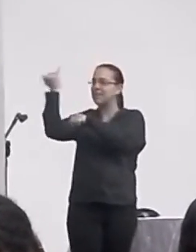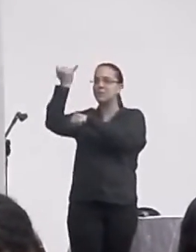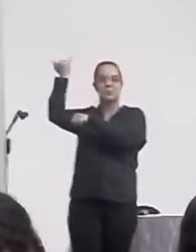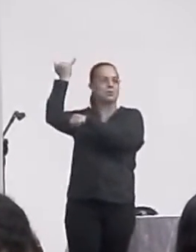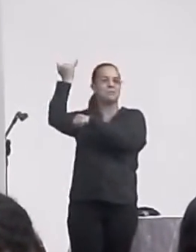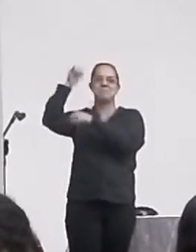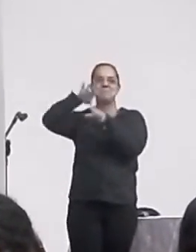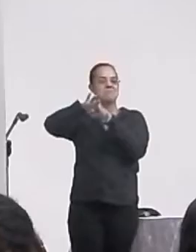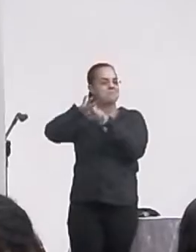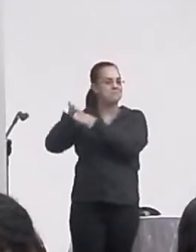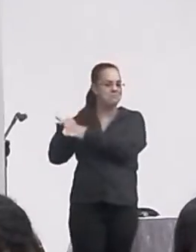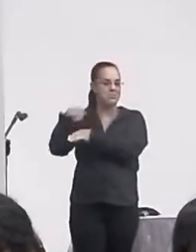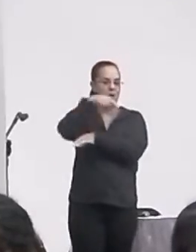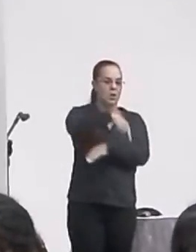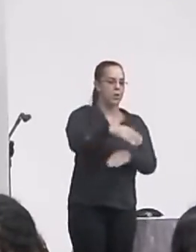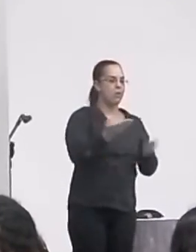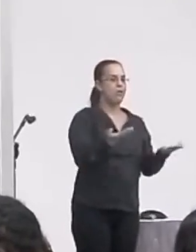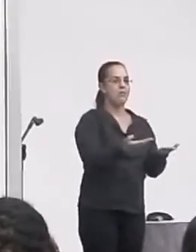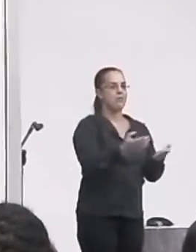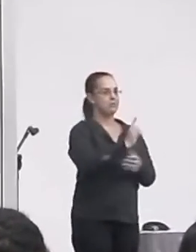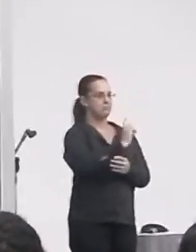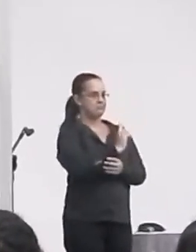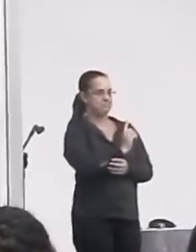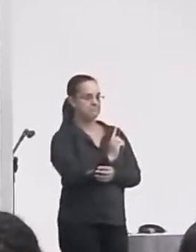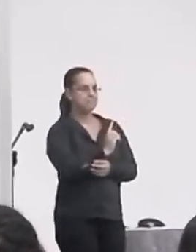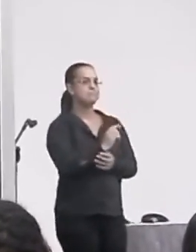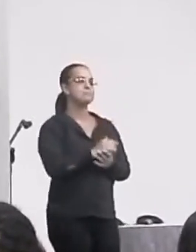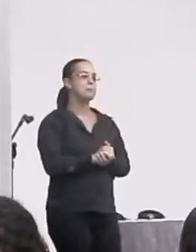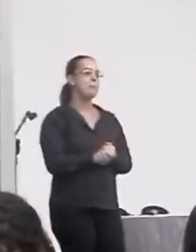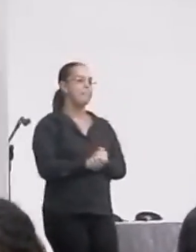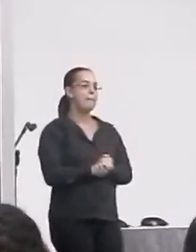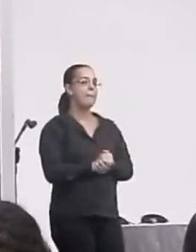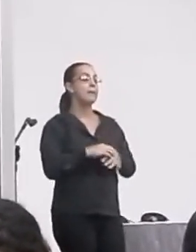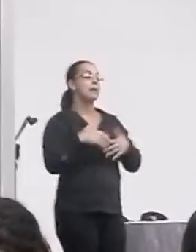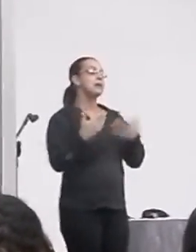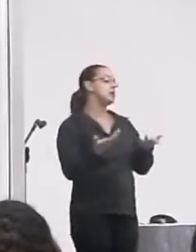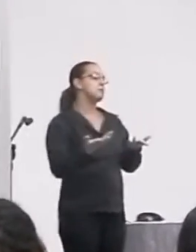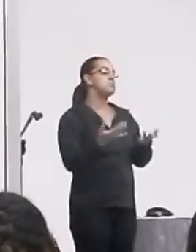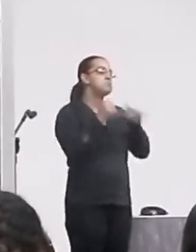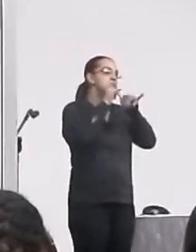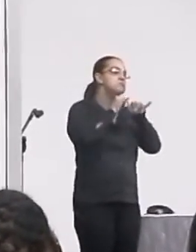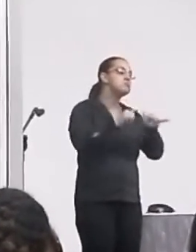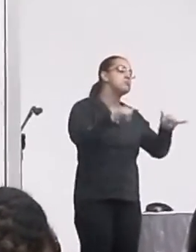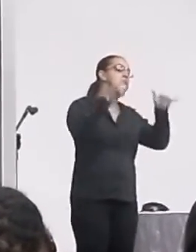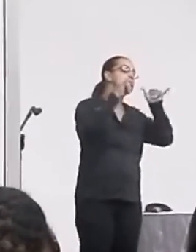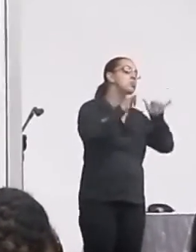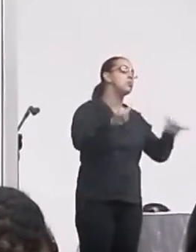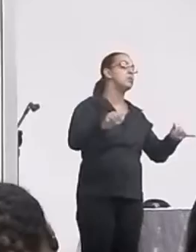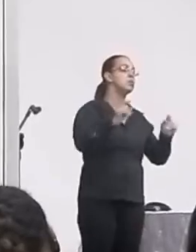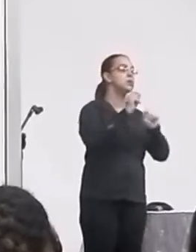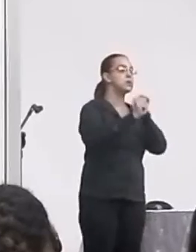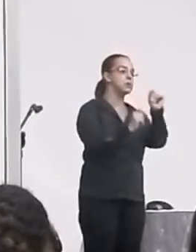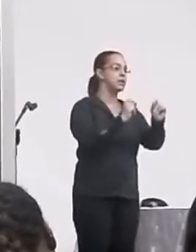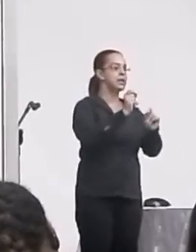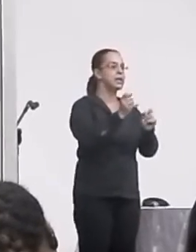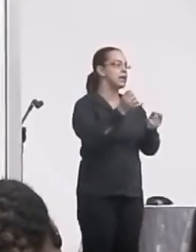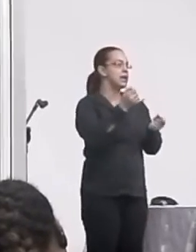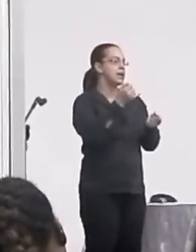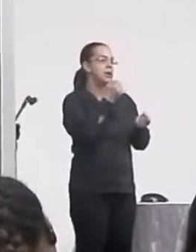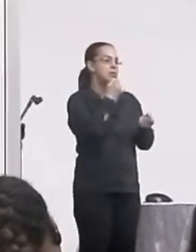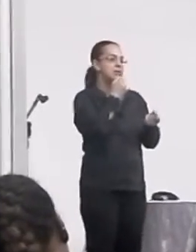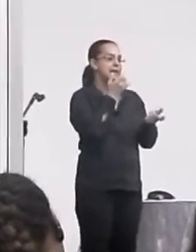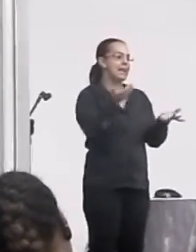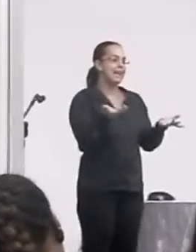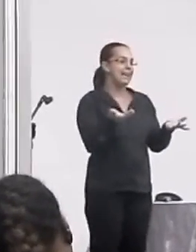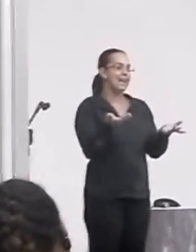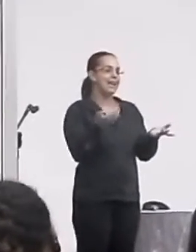Mas eu gostaria de dizer uma coisa bastante antiquada, que funcionalmente antiquada é tradicionalista,